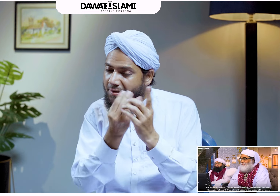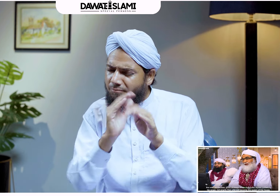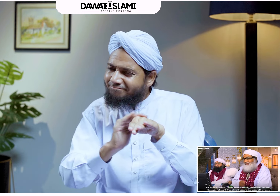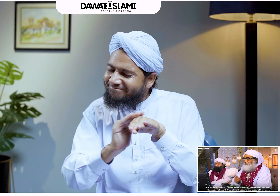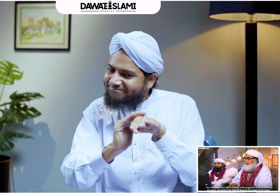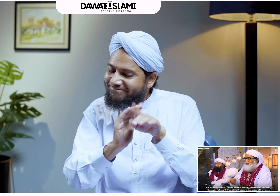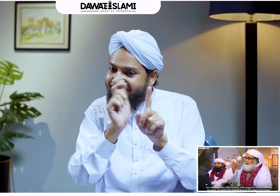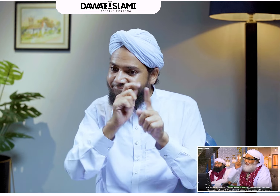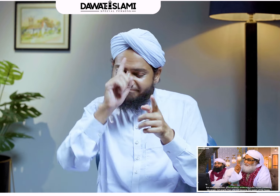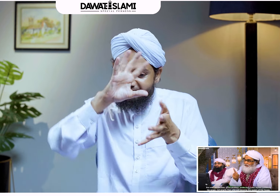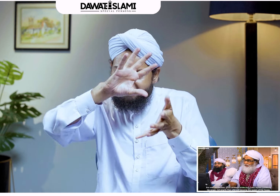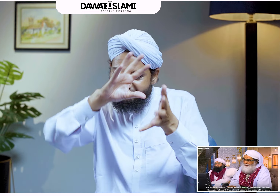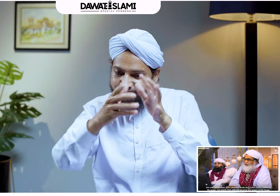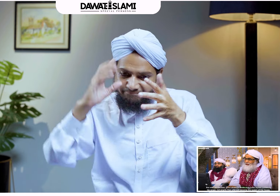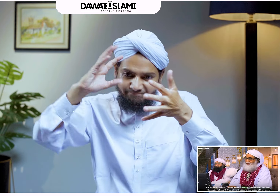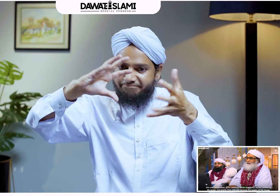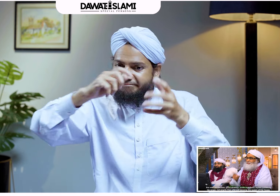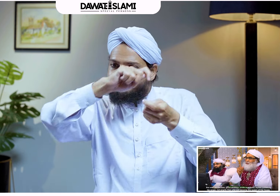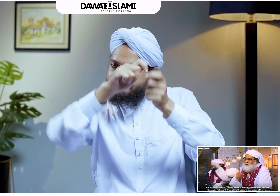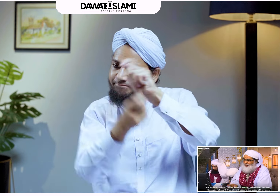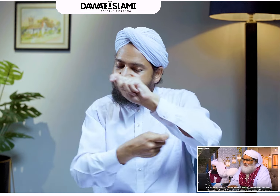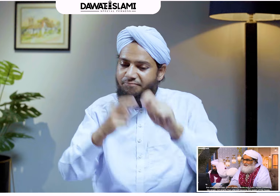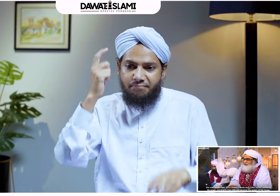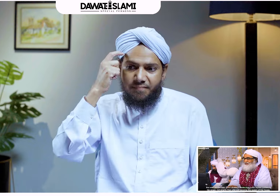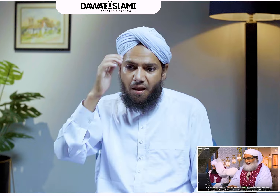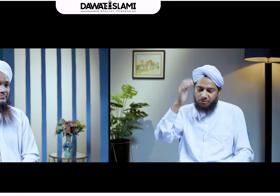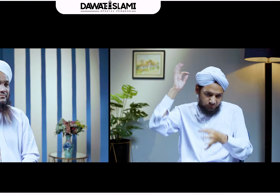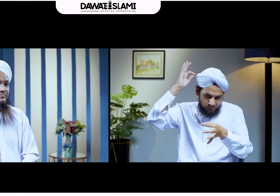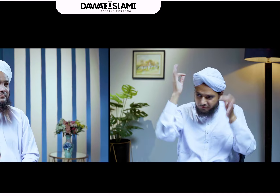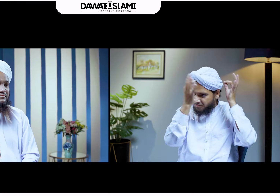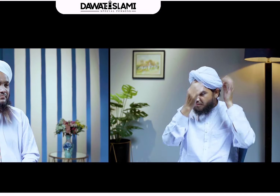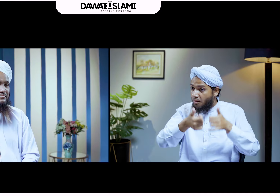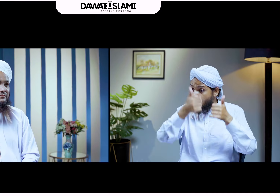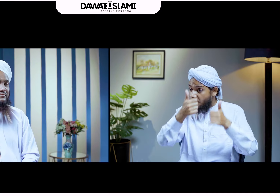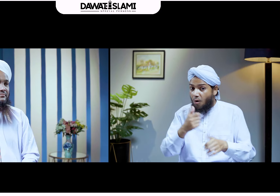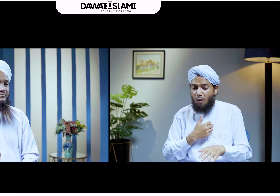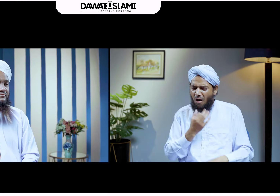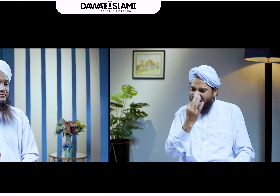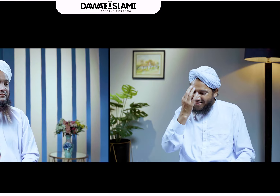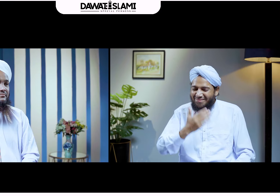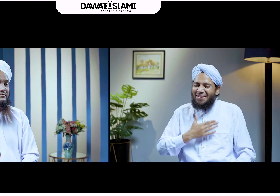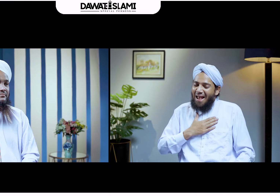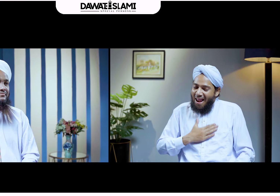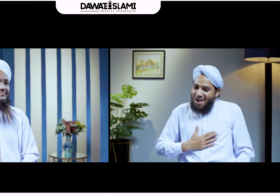وہی نرمی, حکمت عملی, مسکراہٹ اور غصے کا جواب غصے سے